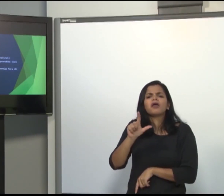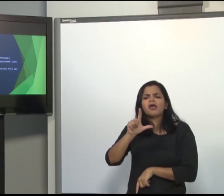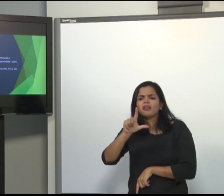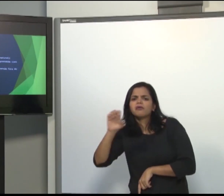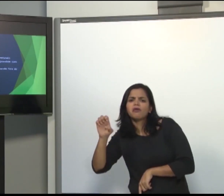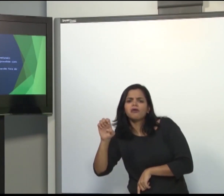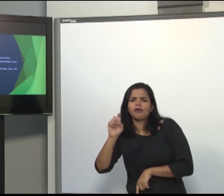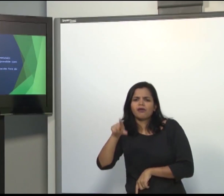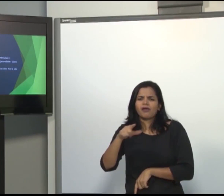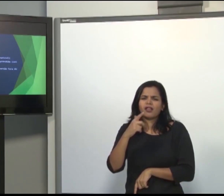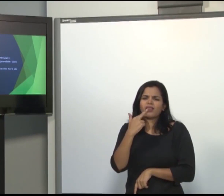língua estrangeira.